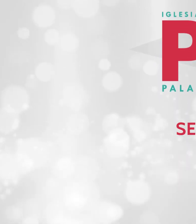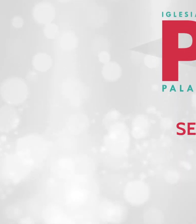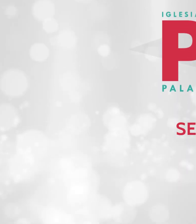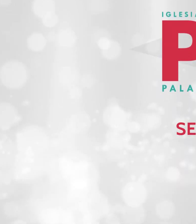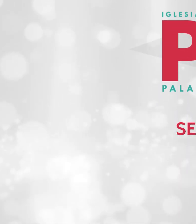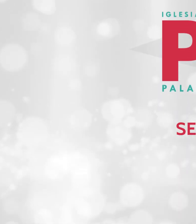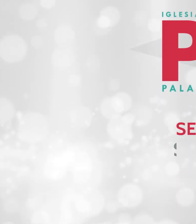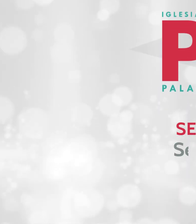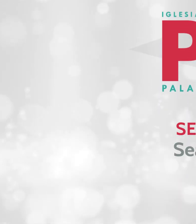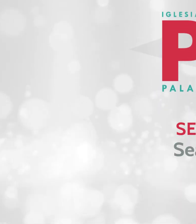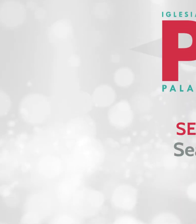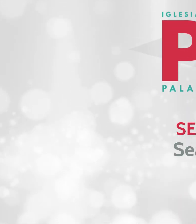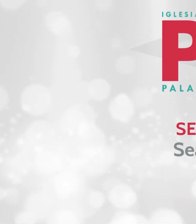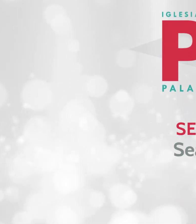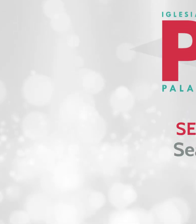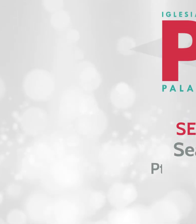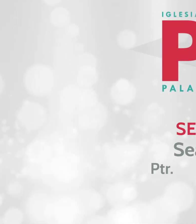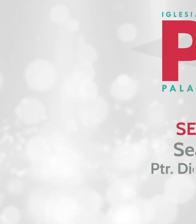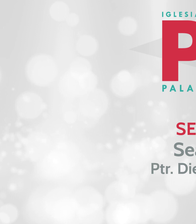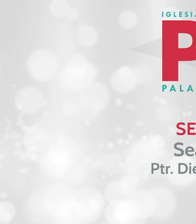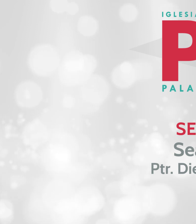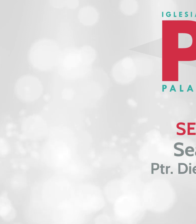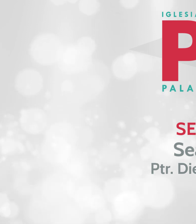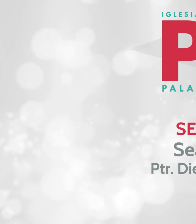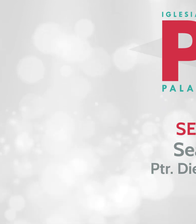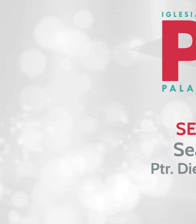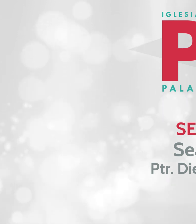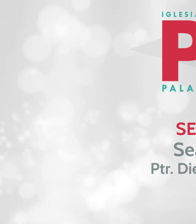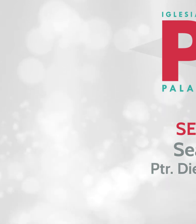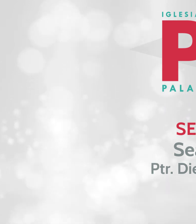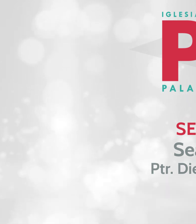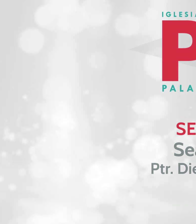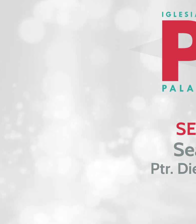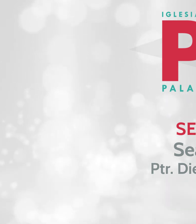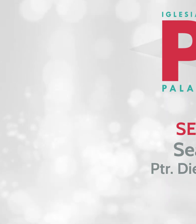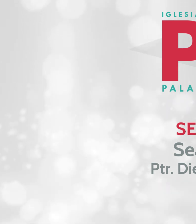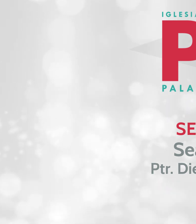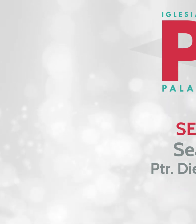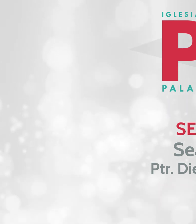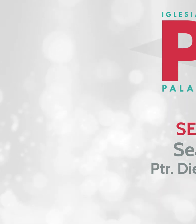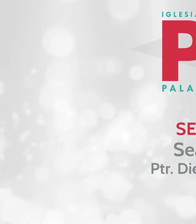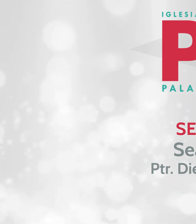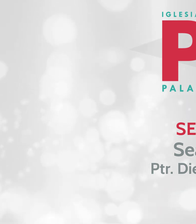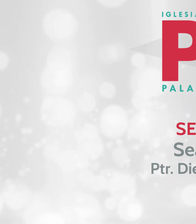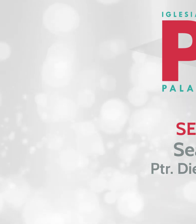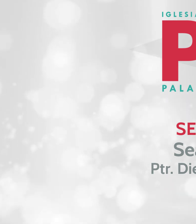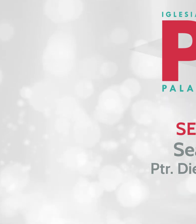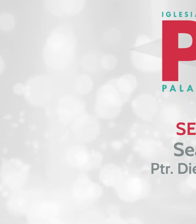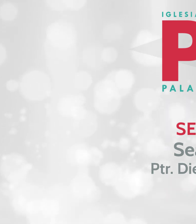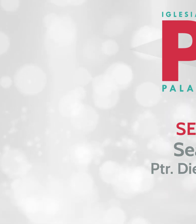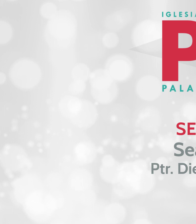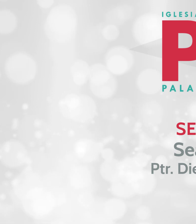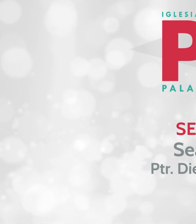Bienvenidos a la Iglesia Palabra Viva. Nuestra misión es hacer discípulos por medio de la palabra, para que vivan y den la vida obedeciendo